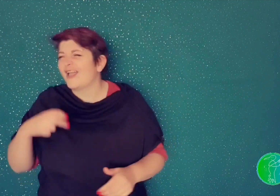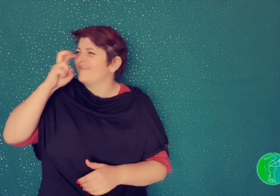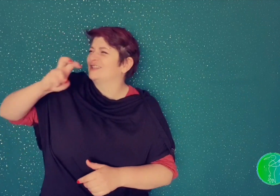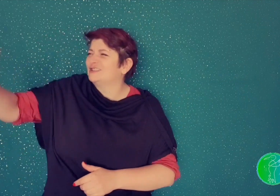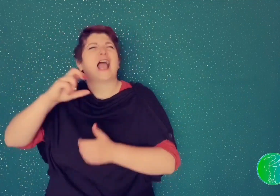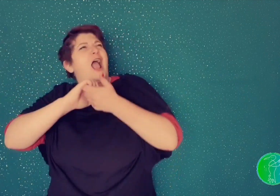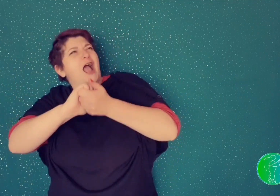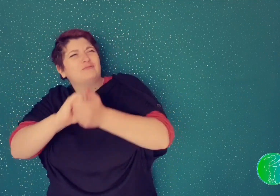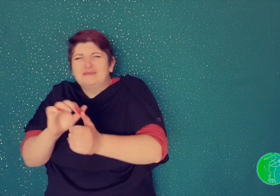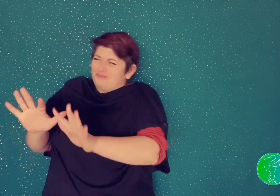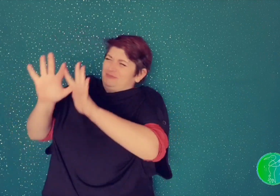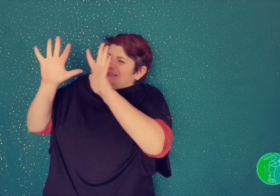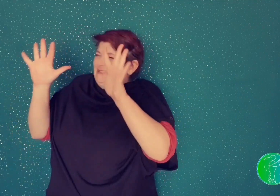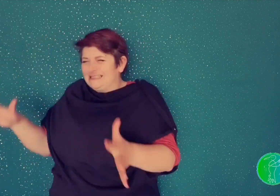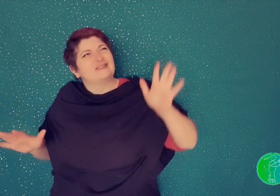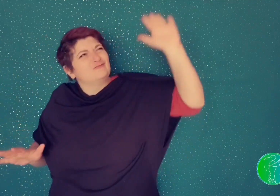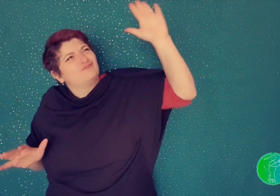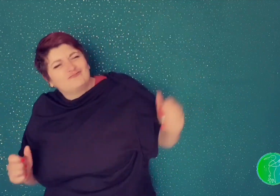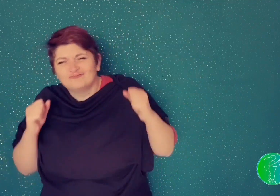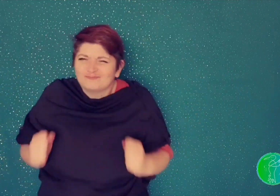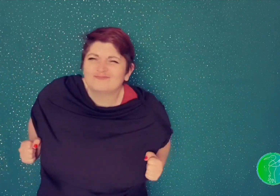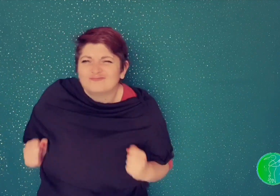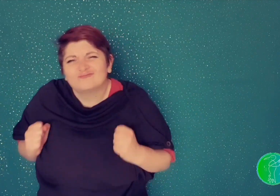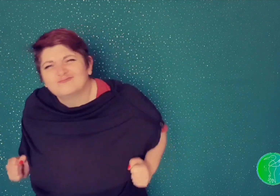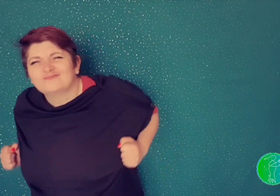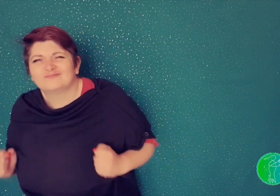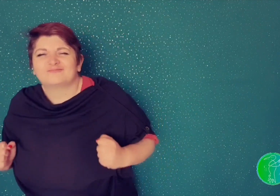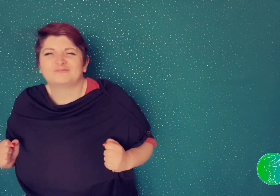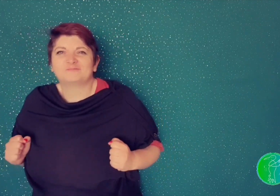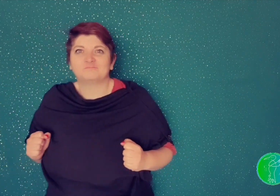Eh bien, nous allons chercher beaucoup d'autres amis.